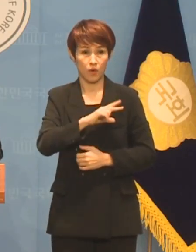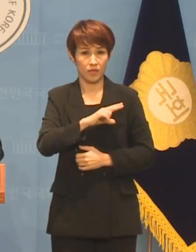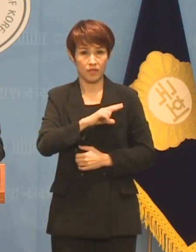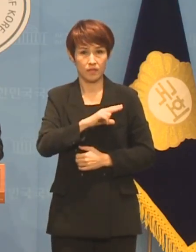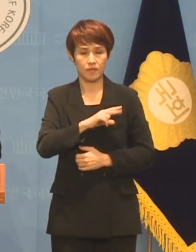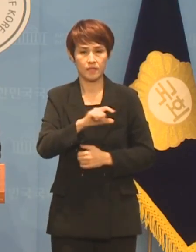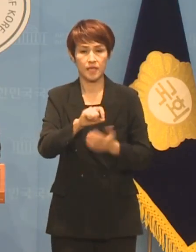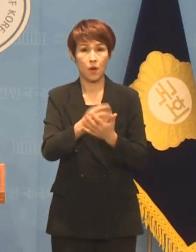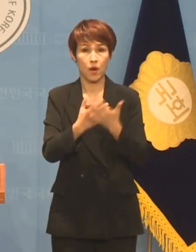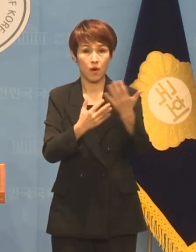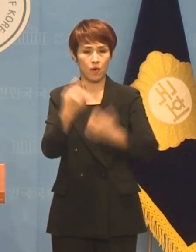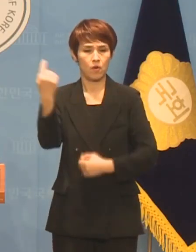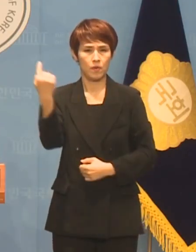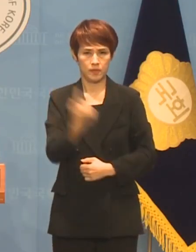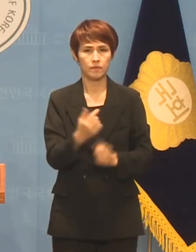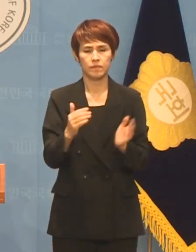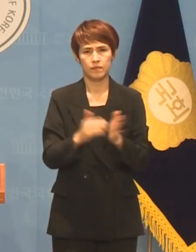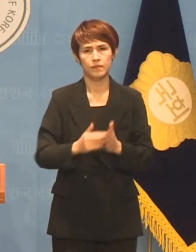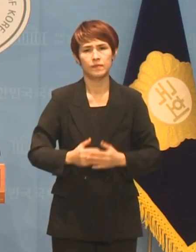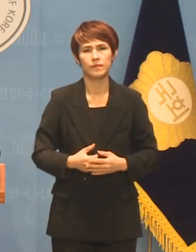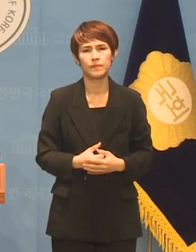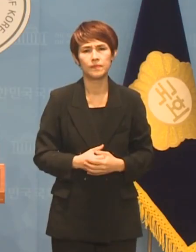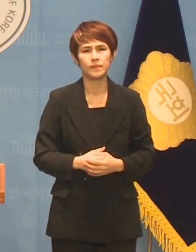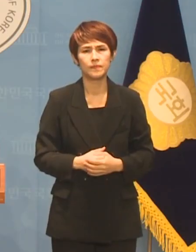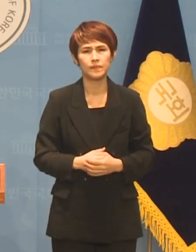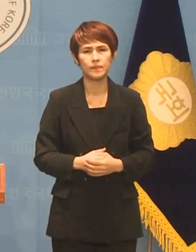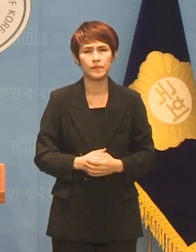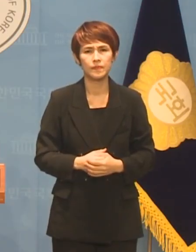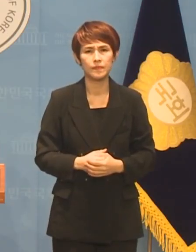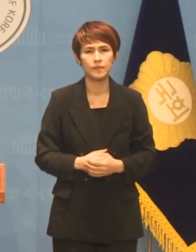기자회견장에 모습을 드러내었습니다.